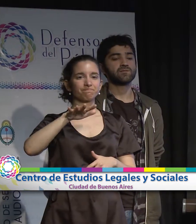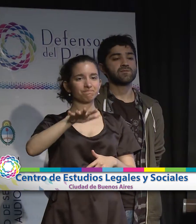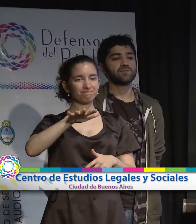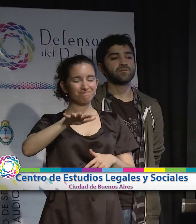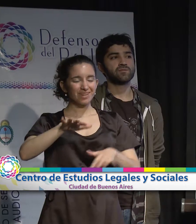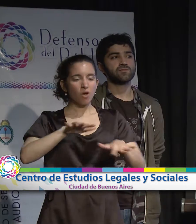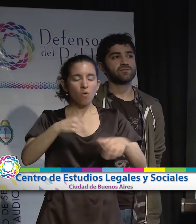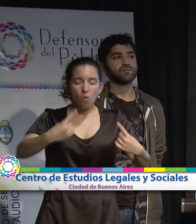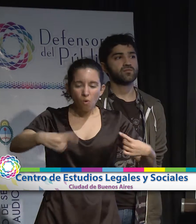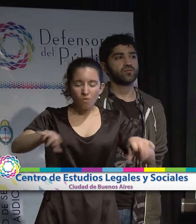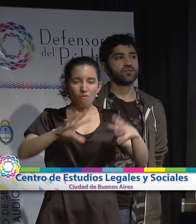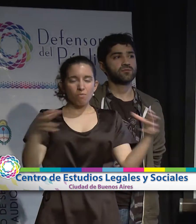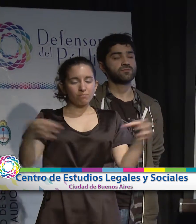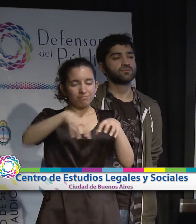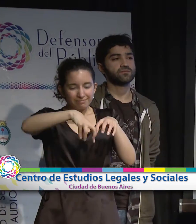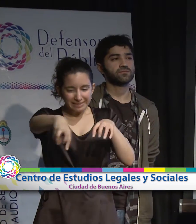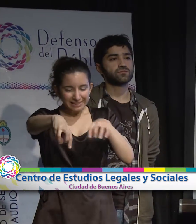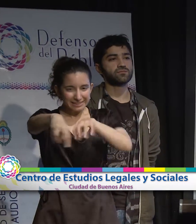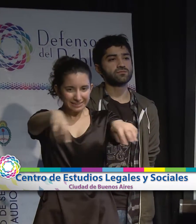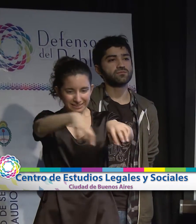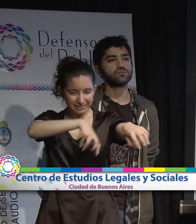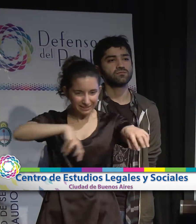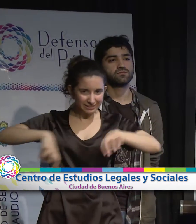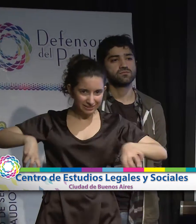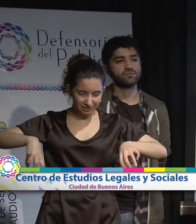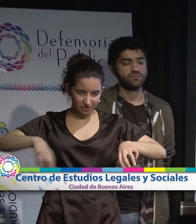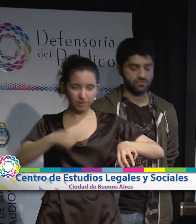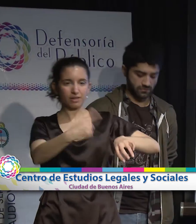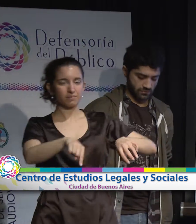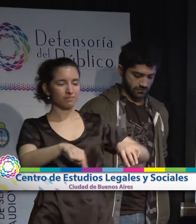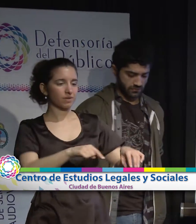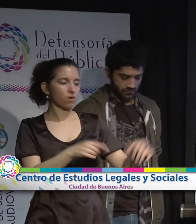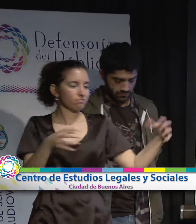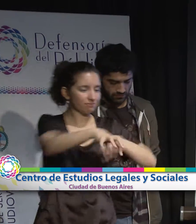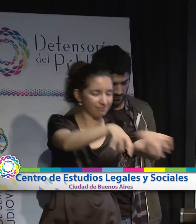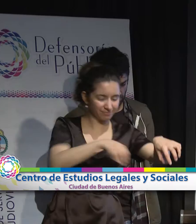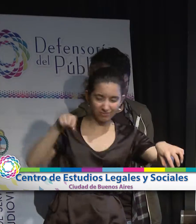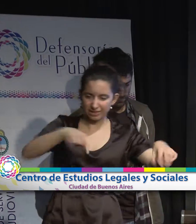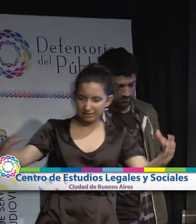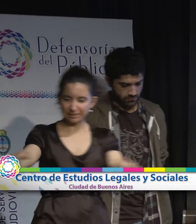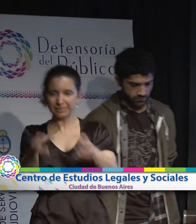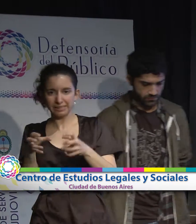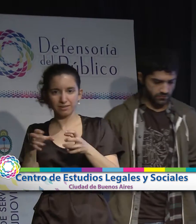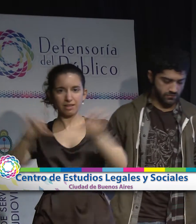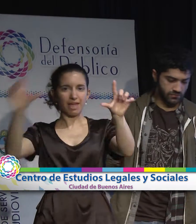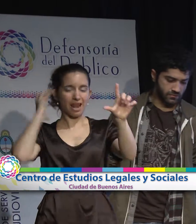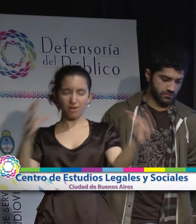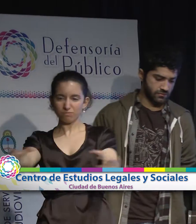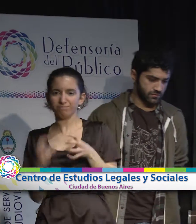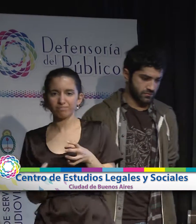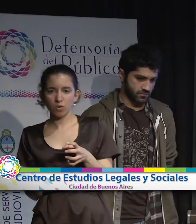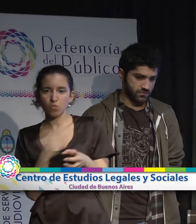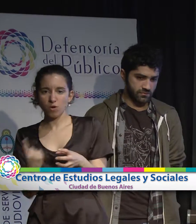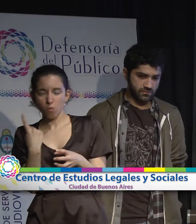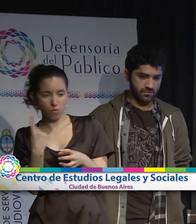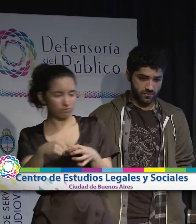en consecuencia, los efectos negativos que tiene la concentración de medios. Y en ese sentido, me